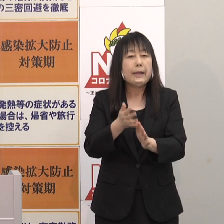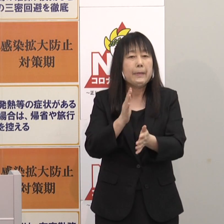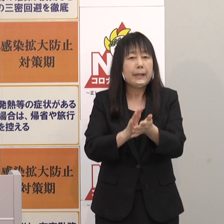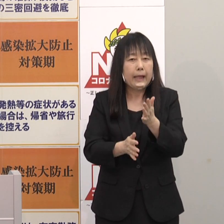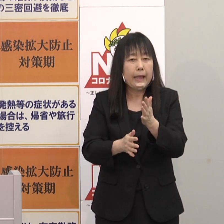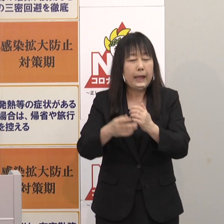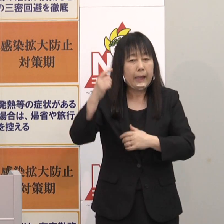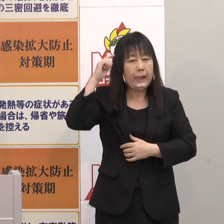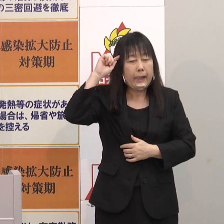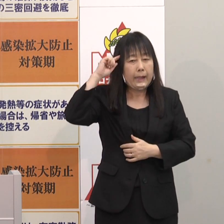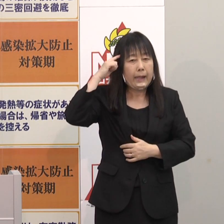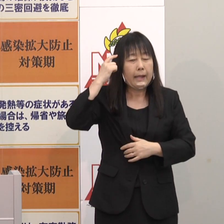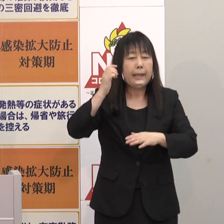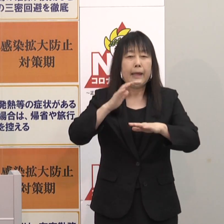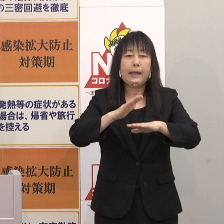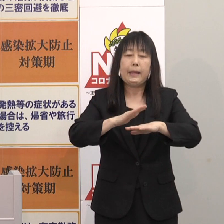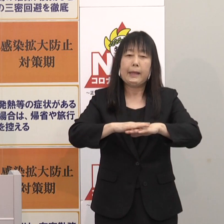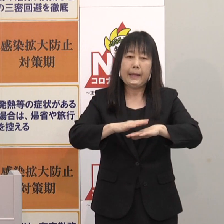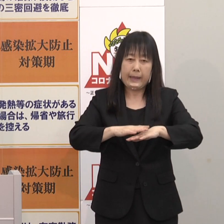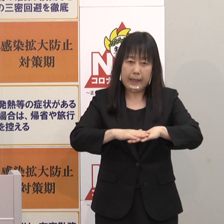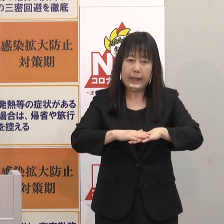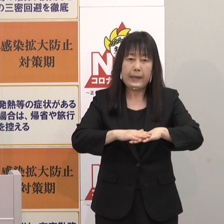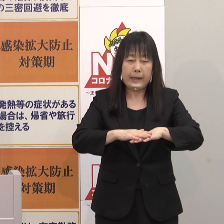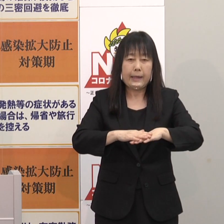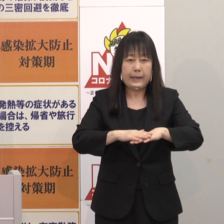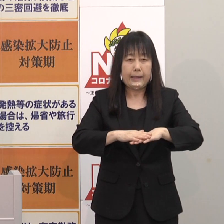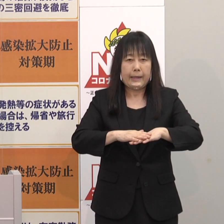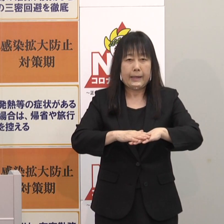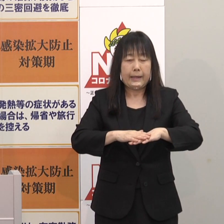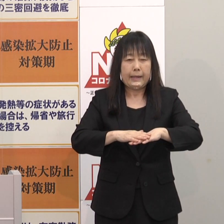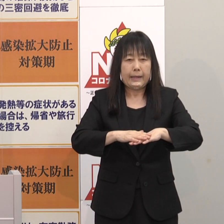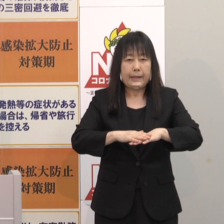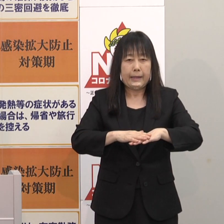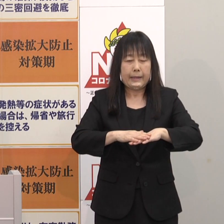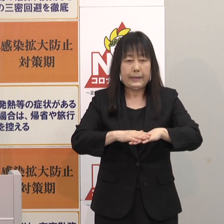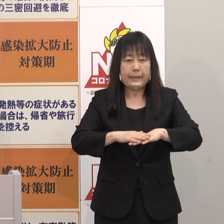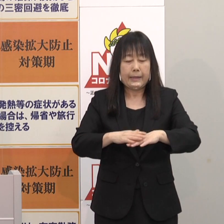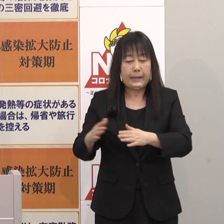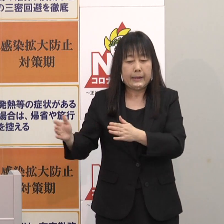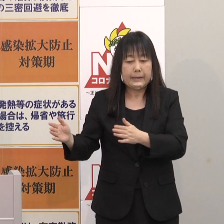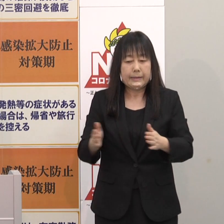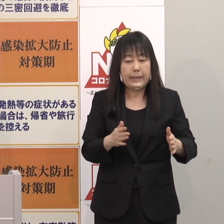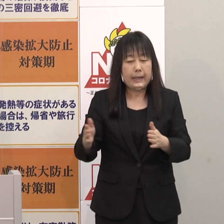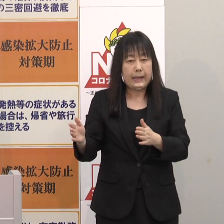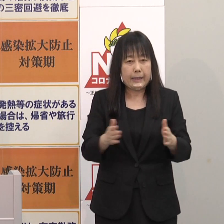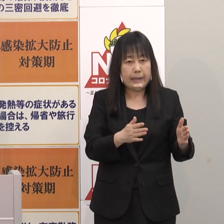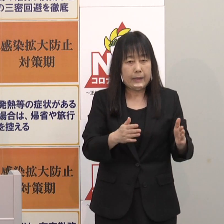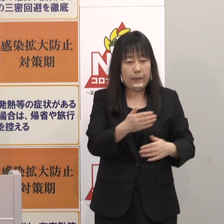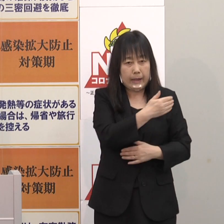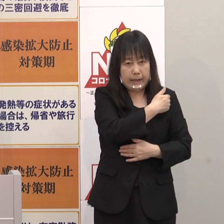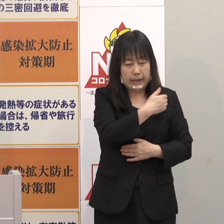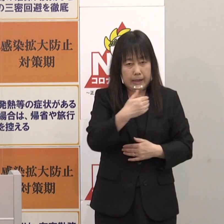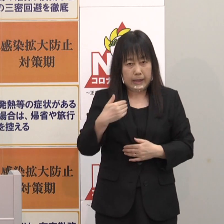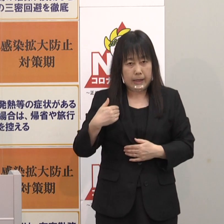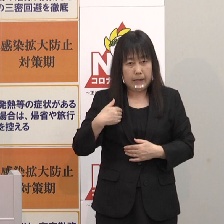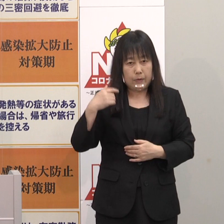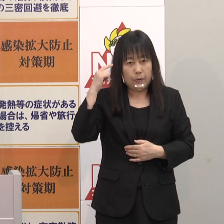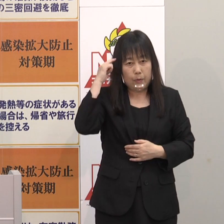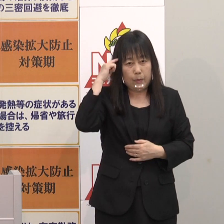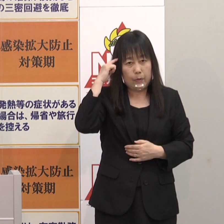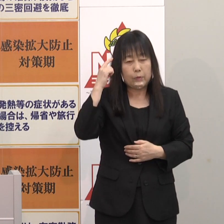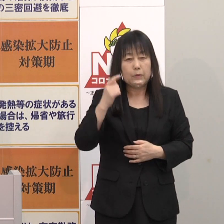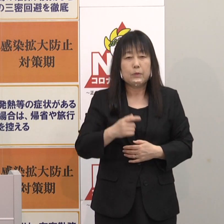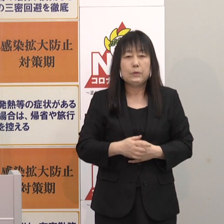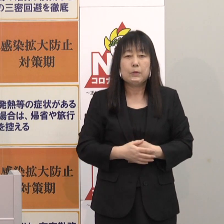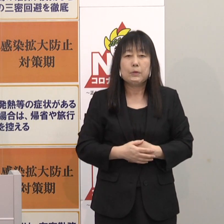考え方というものは整理されているわけでありまして、報道等でですね、そ